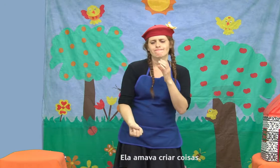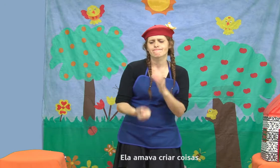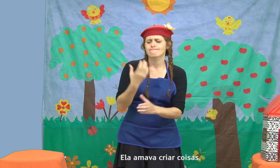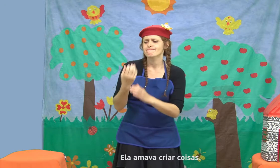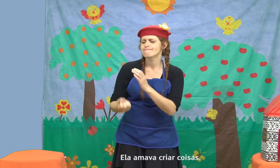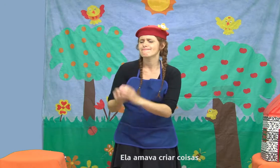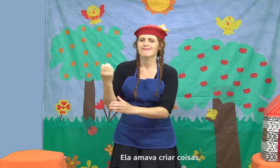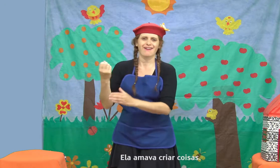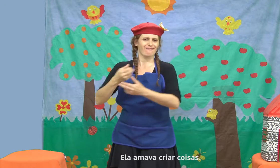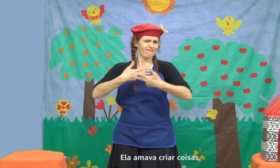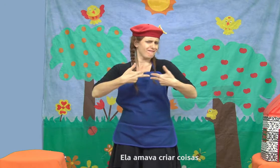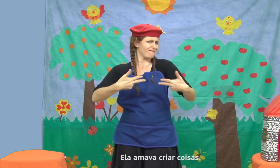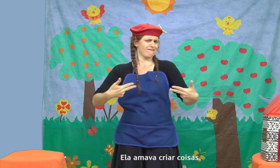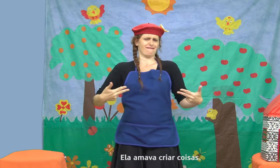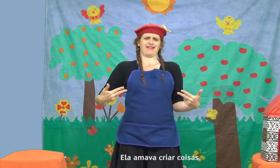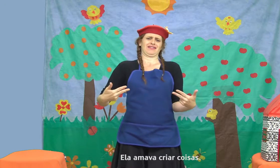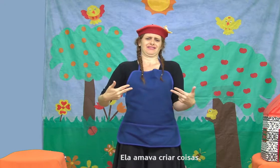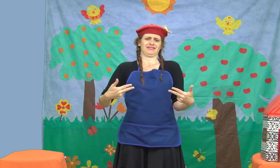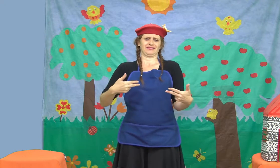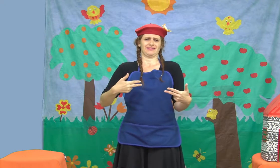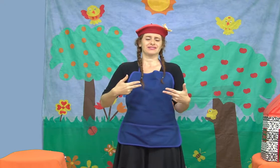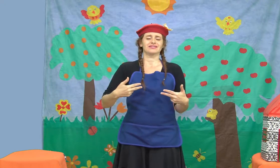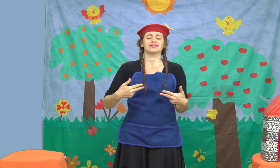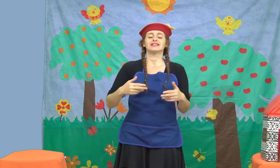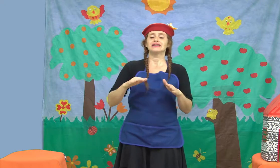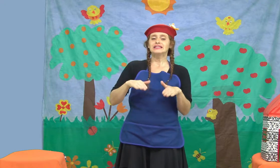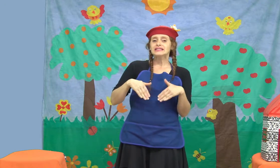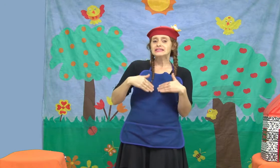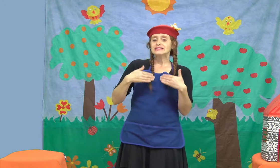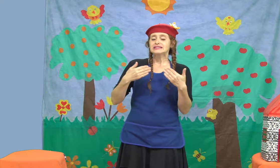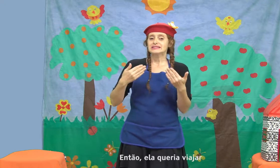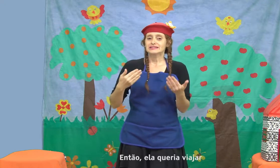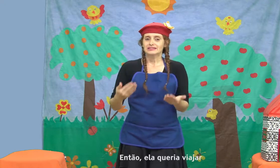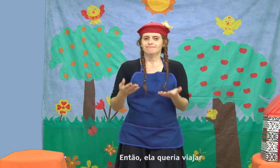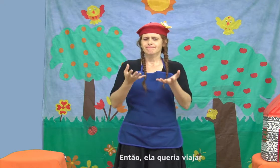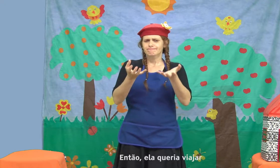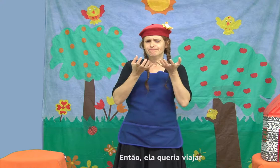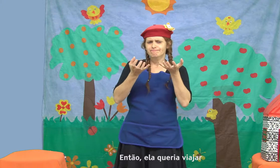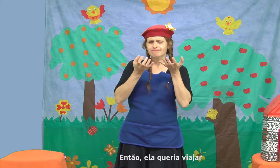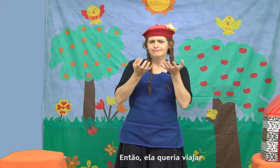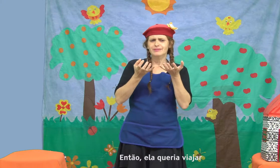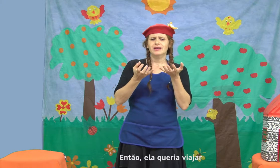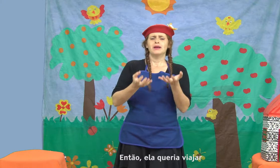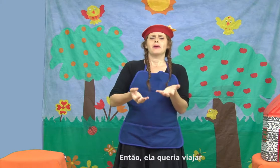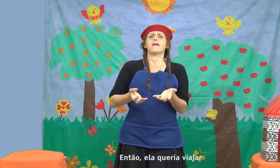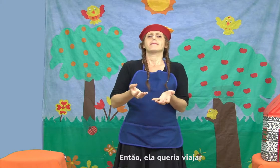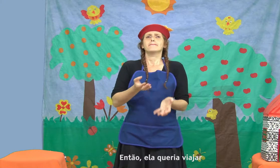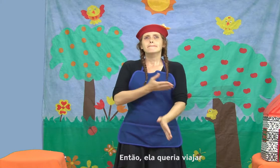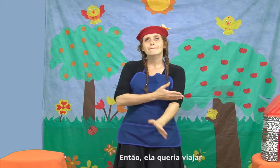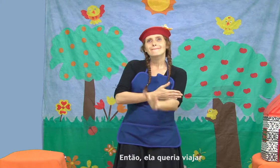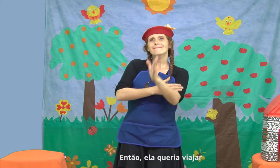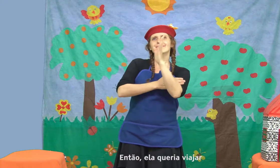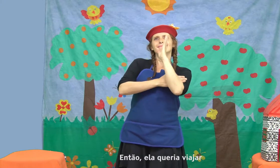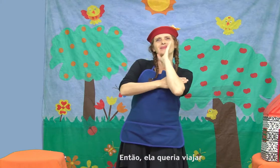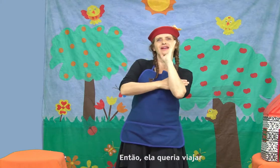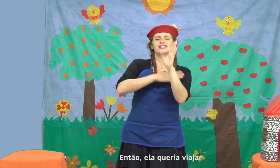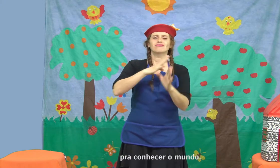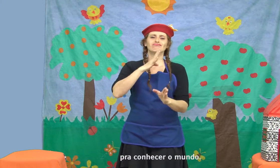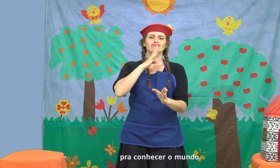amava criar coisas então tá não queria viajar para